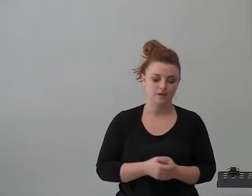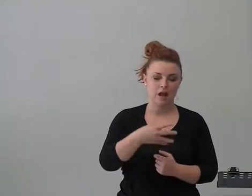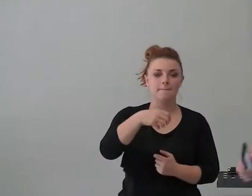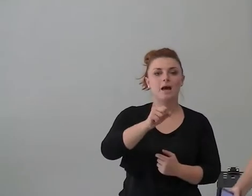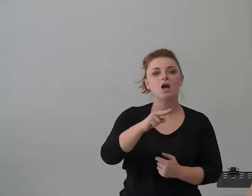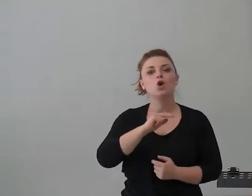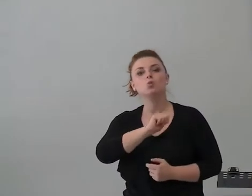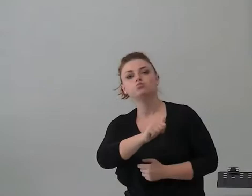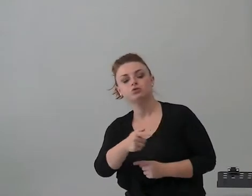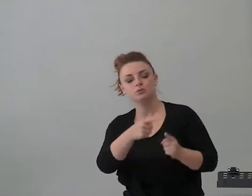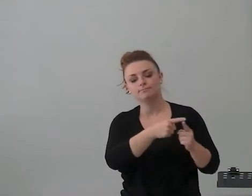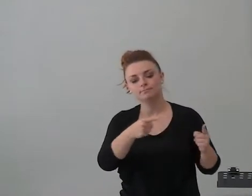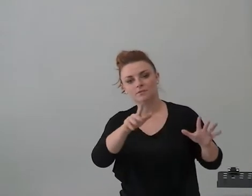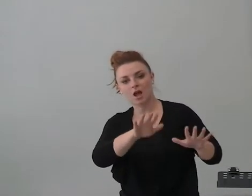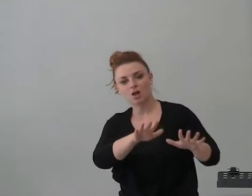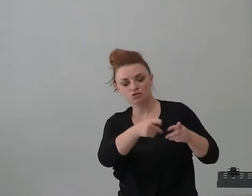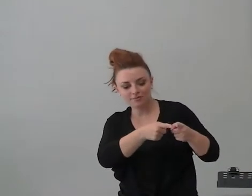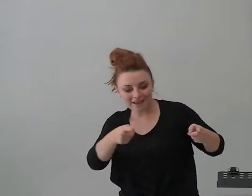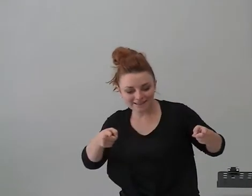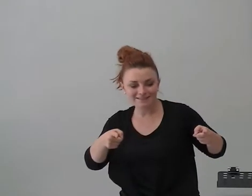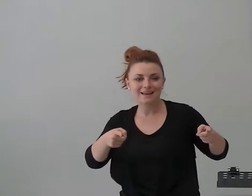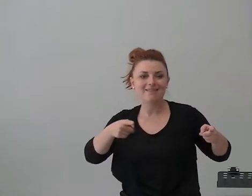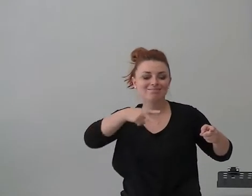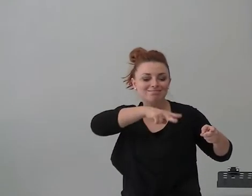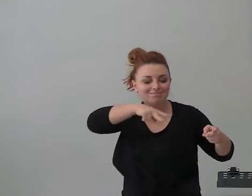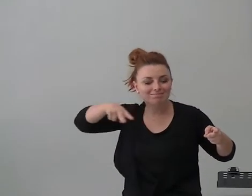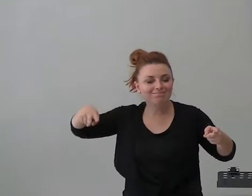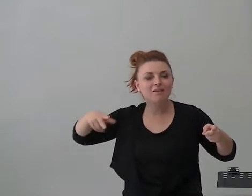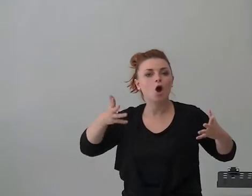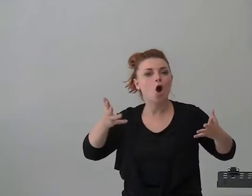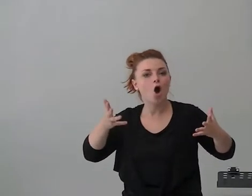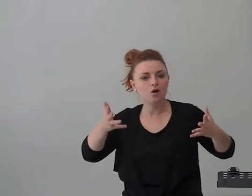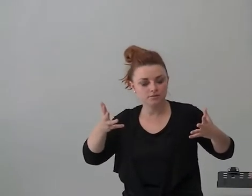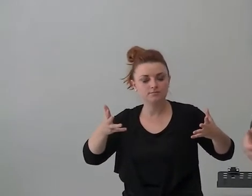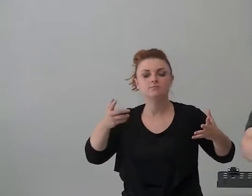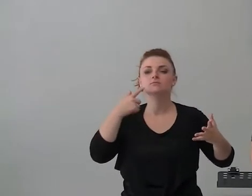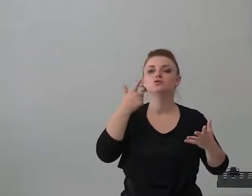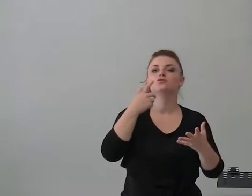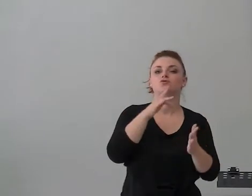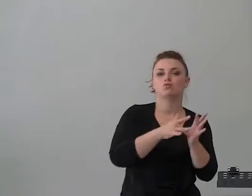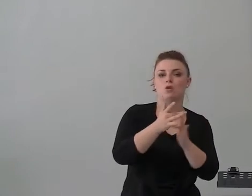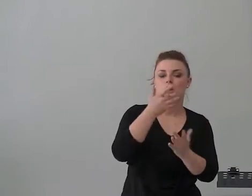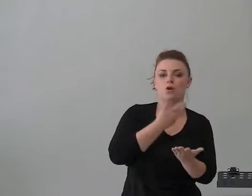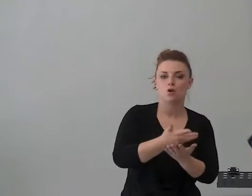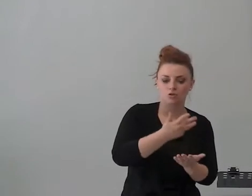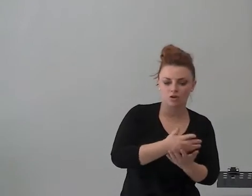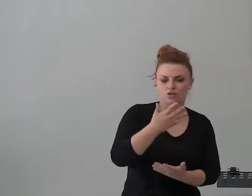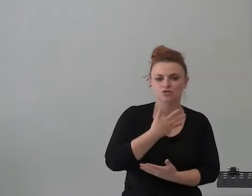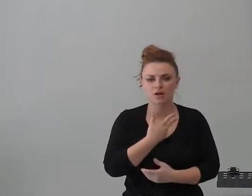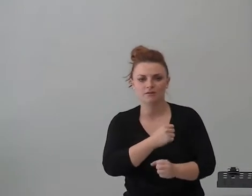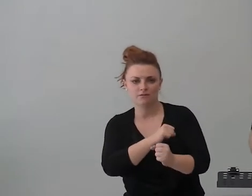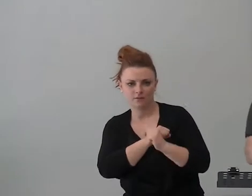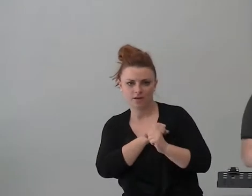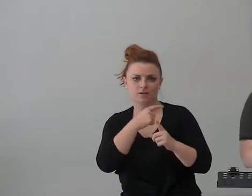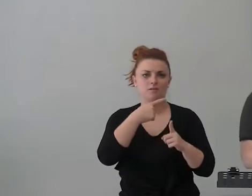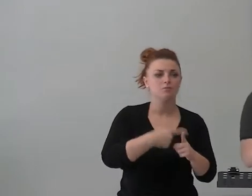gente comune ha fede. La folla getta i vestiti per terra per lodare il Signore. Poi i leader, i capi